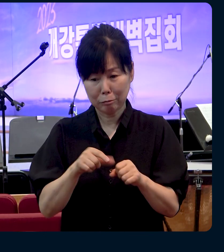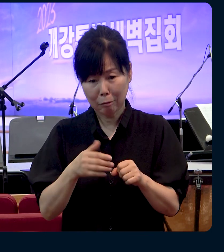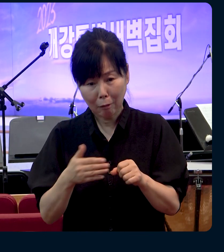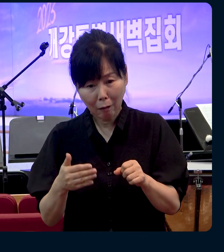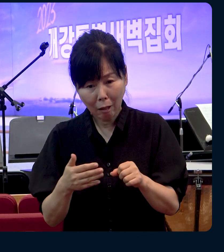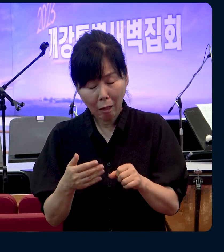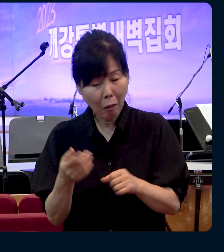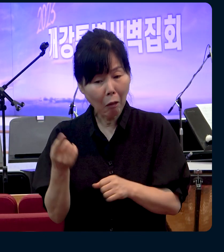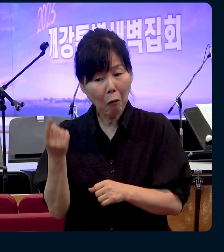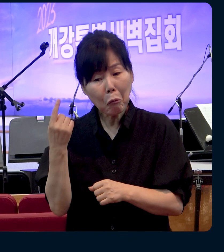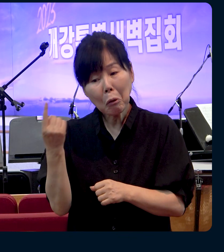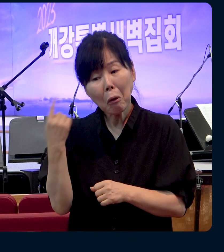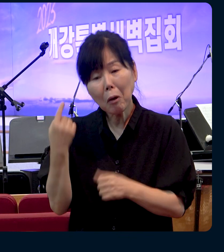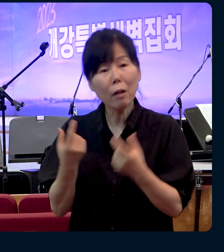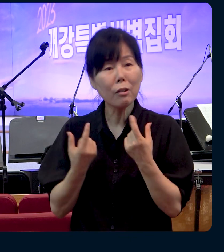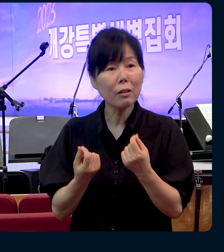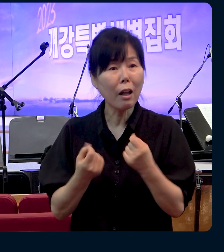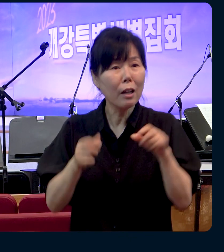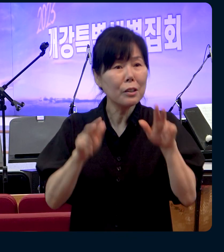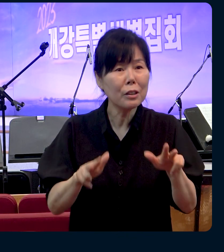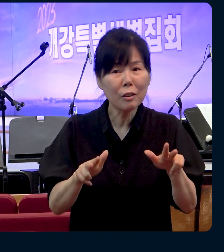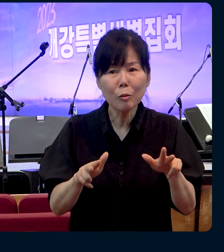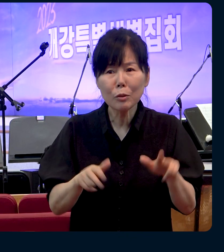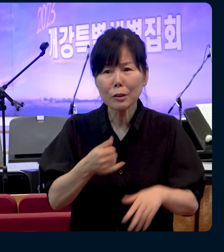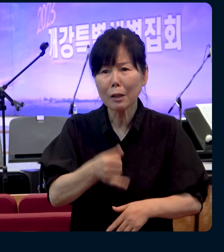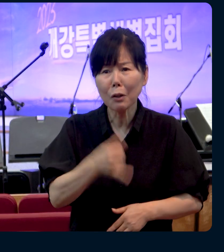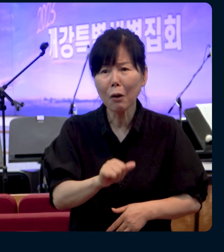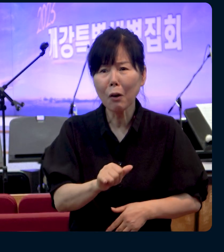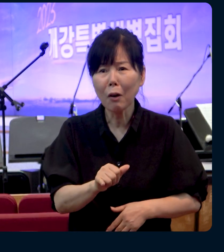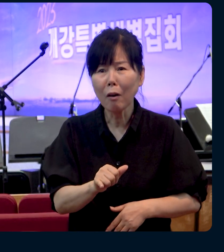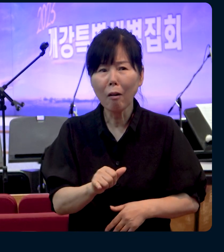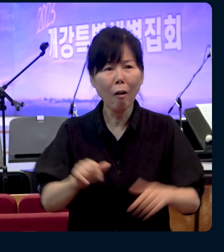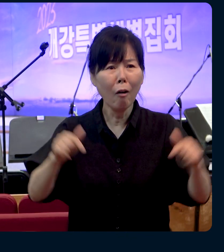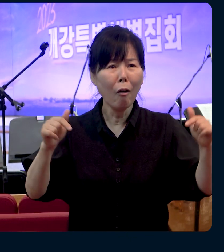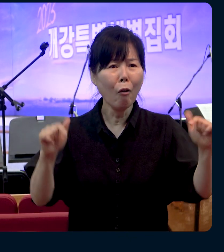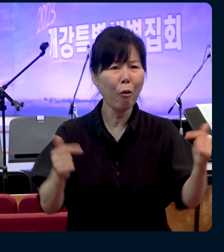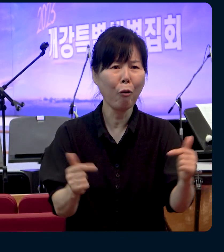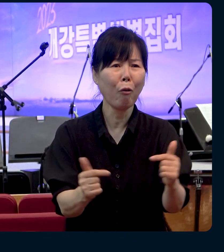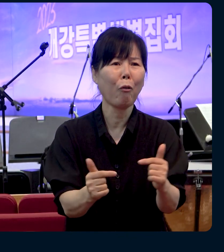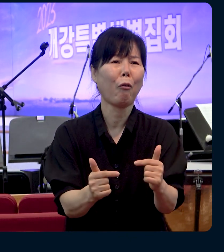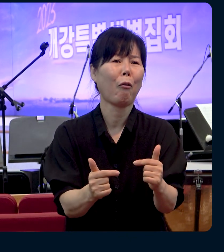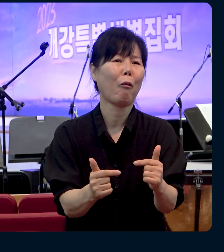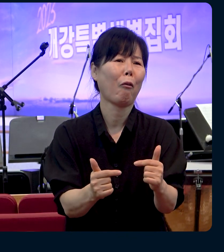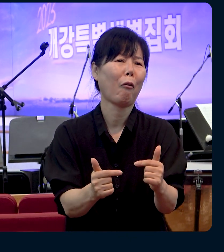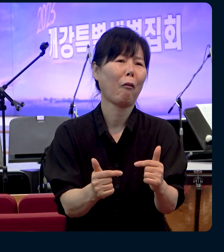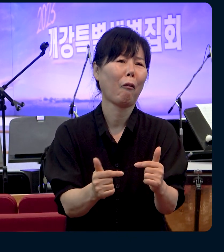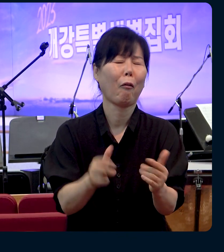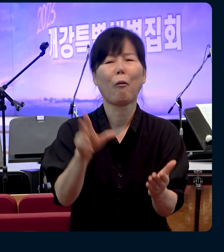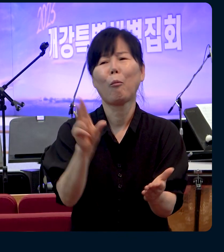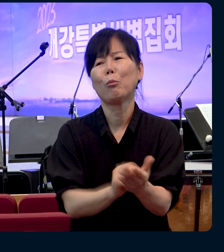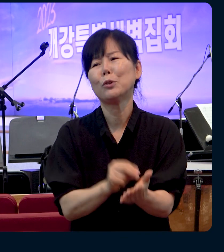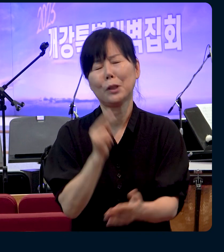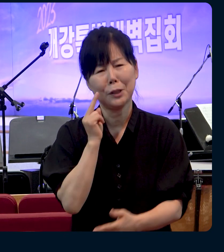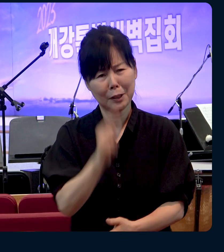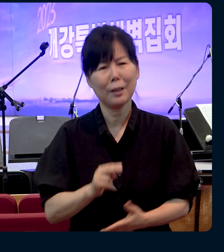그게 불과 어저께 그저께 같은데 지금 우리나라는 난리가 났어요. 지금 아이를 낳아야